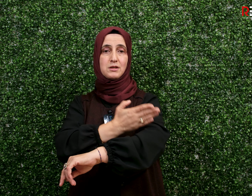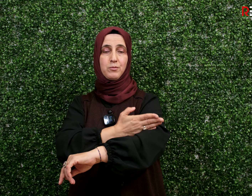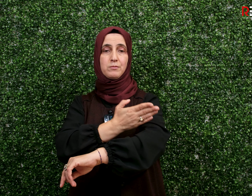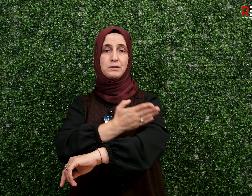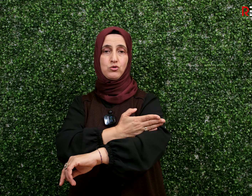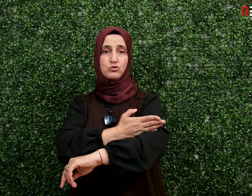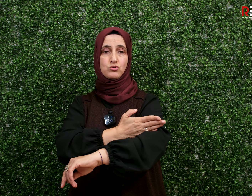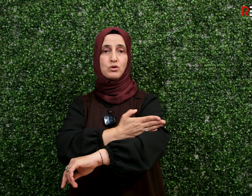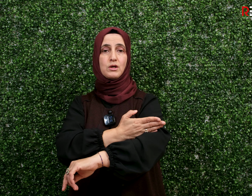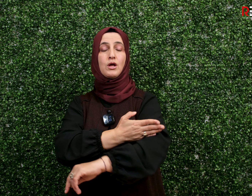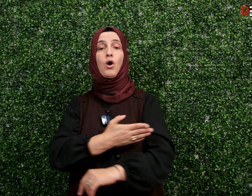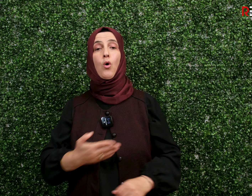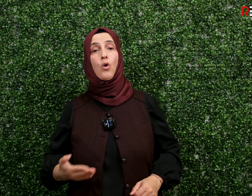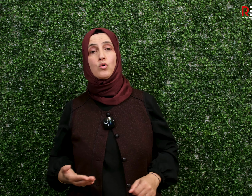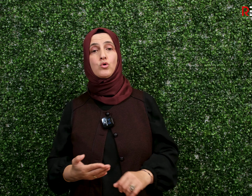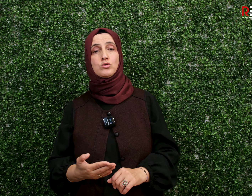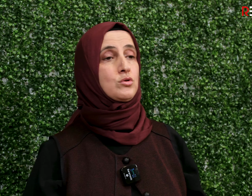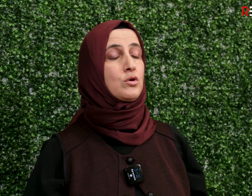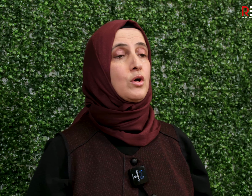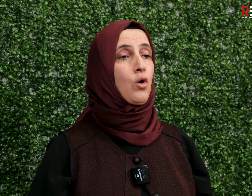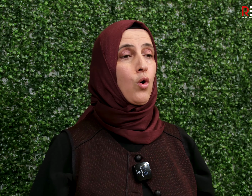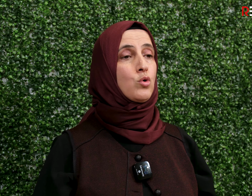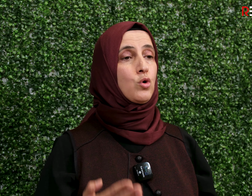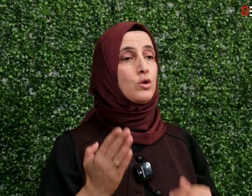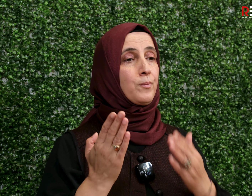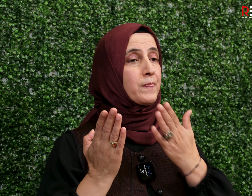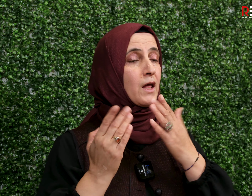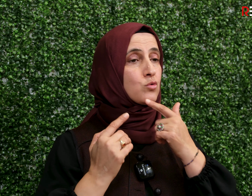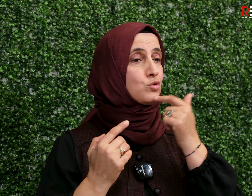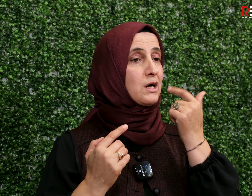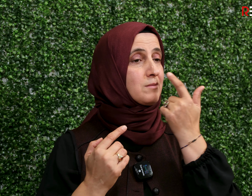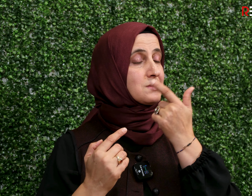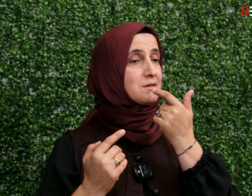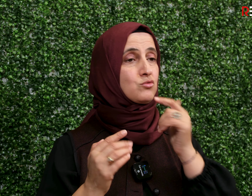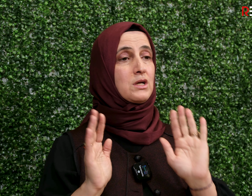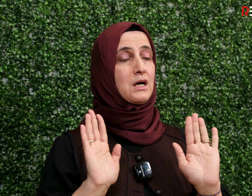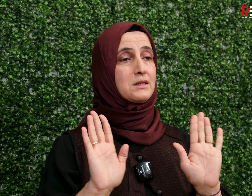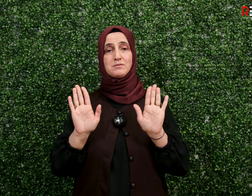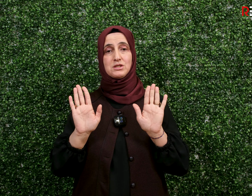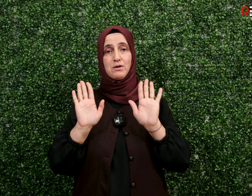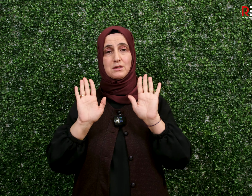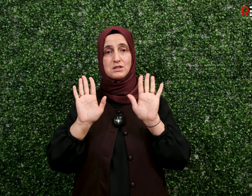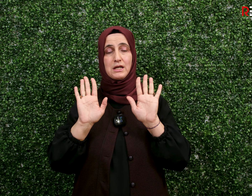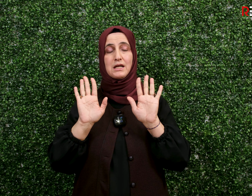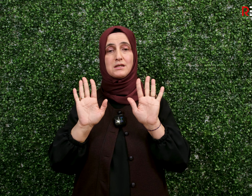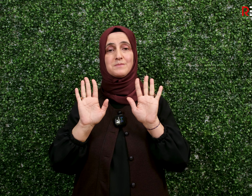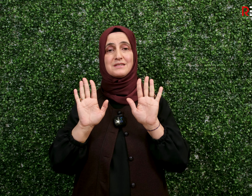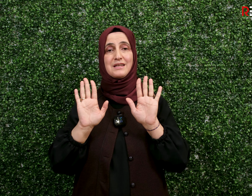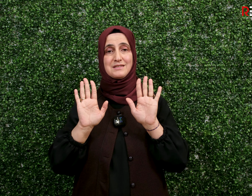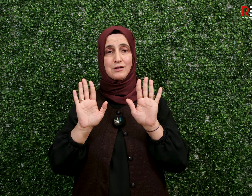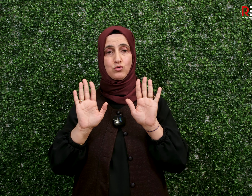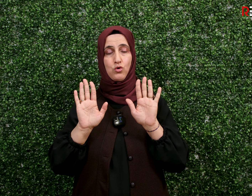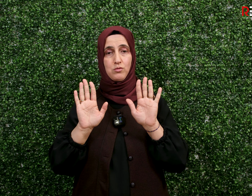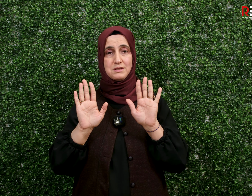yapabiliyoruz. Okul. Okul. Dudağımızın mutlaka demiştim arkadaşlar. Ellerimizi destekliyor olması